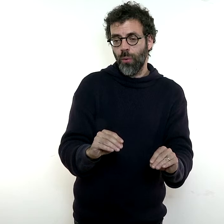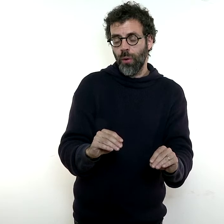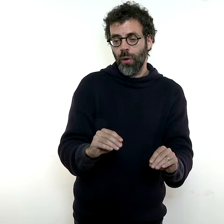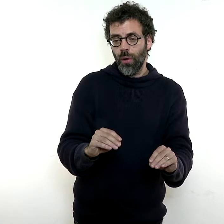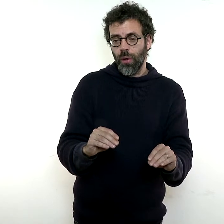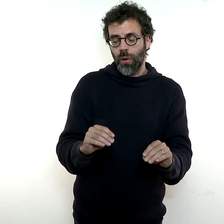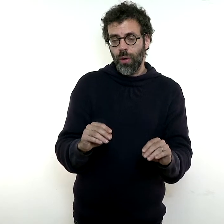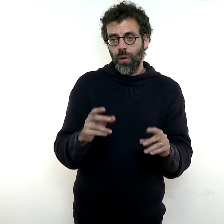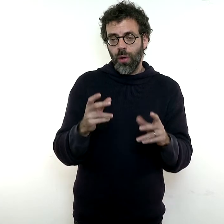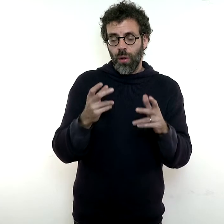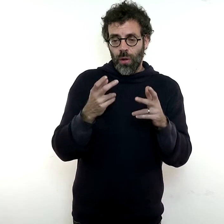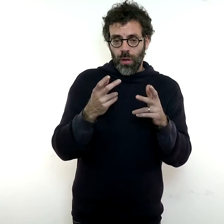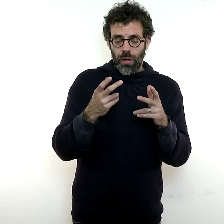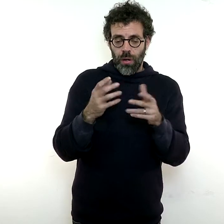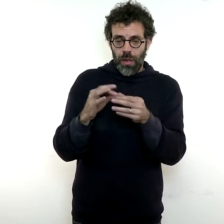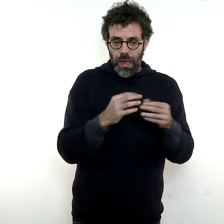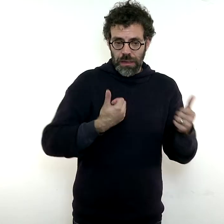au bénéfice de Montpellier,